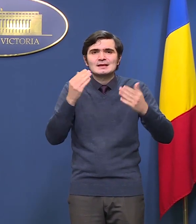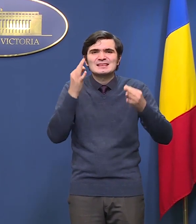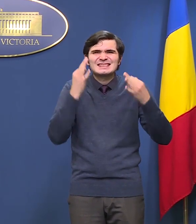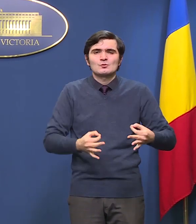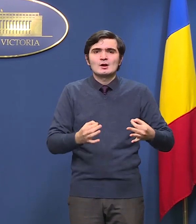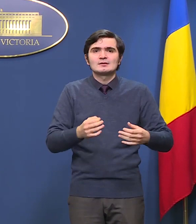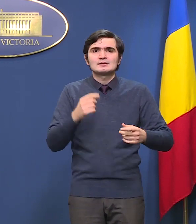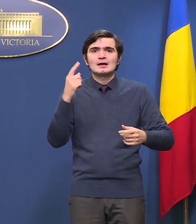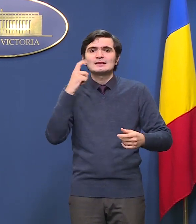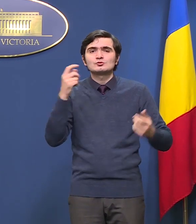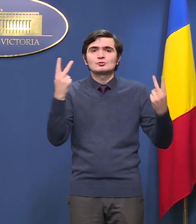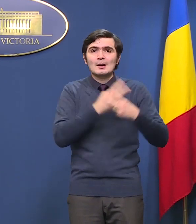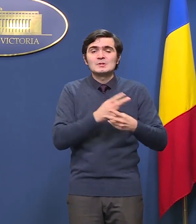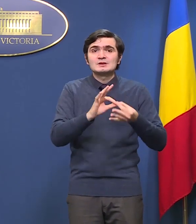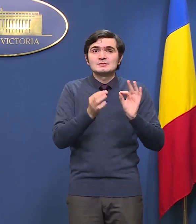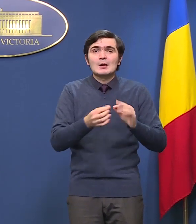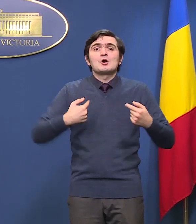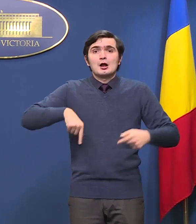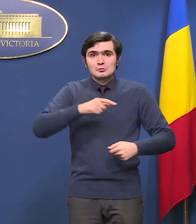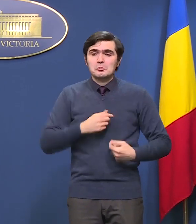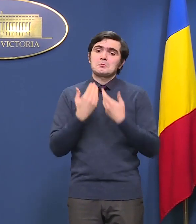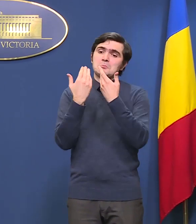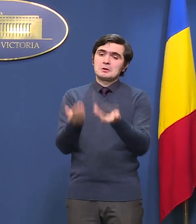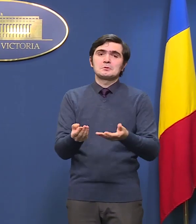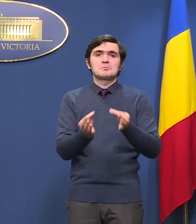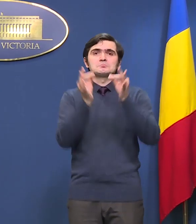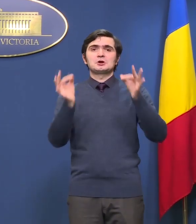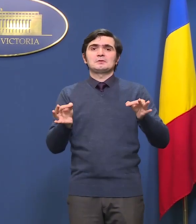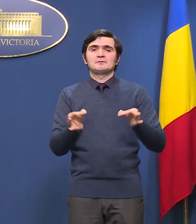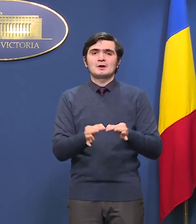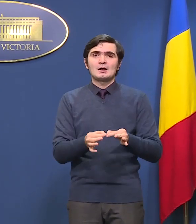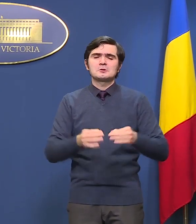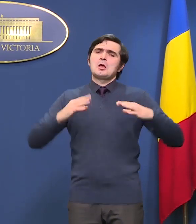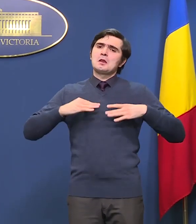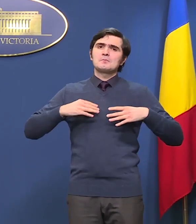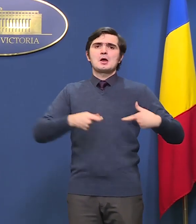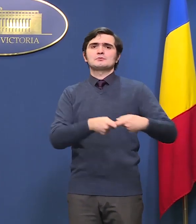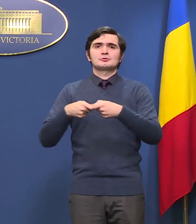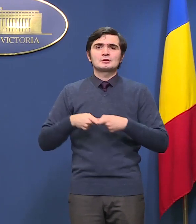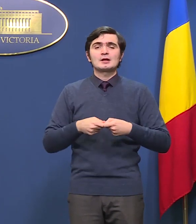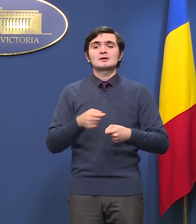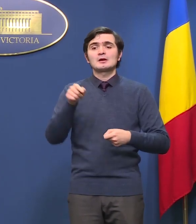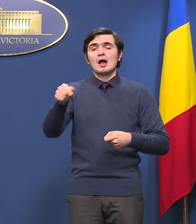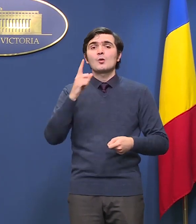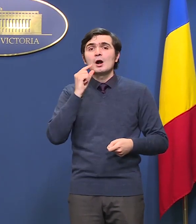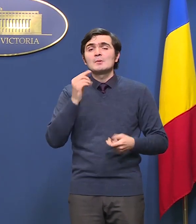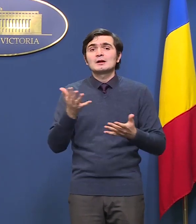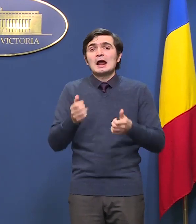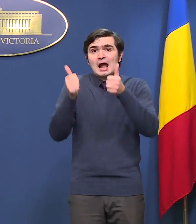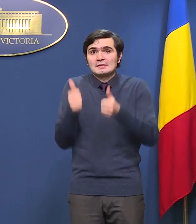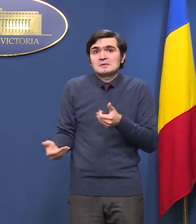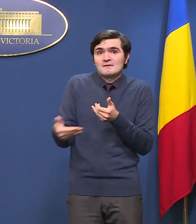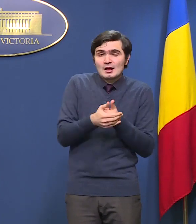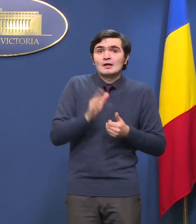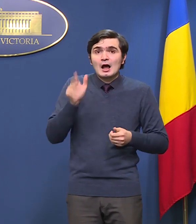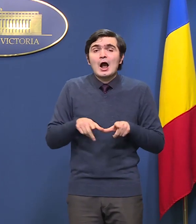rapidă, înseamnă că noi eliberăm cu certificat de a fi liber în societate oameni care sunt, de fapt, purtători ai